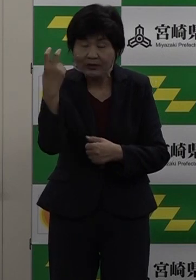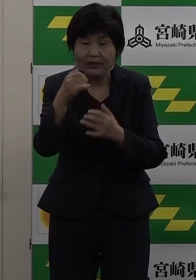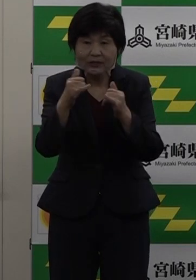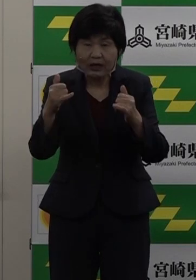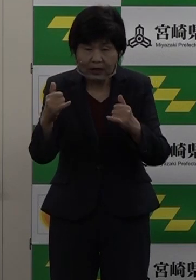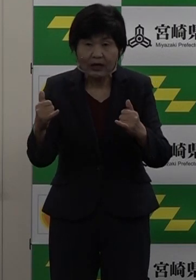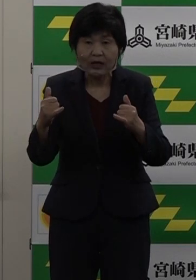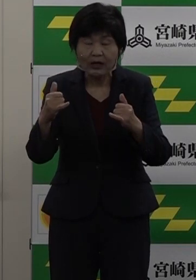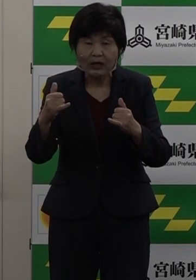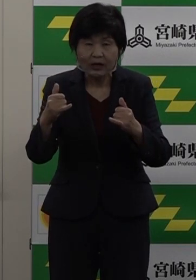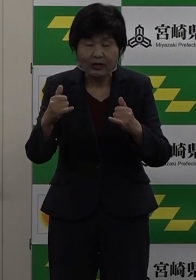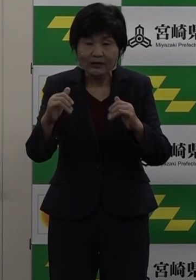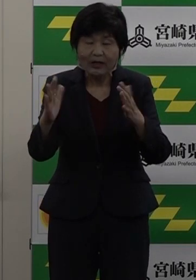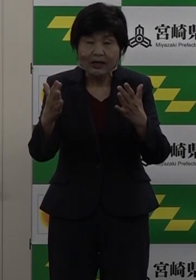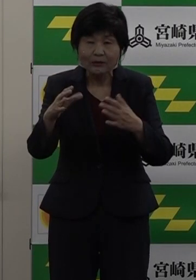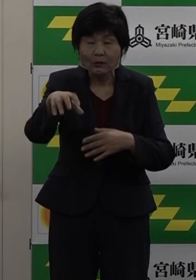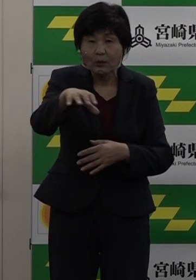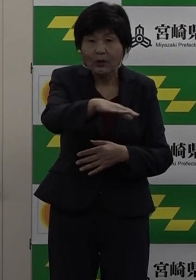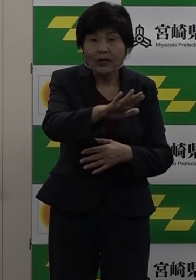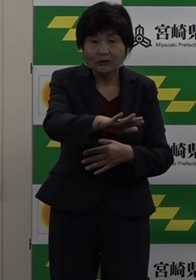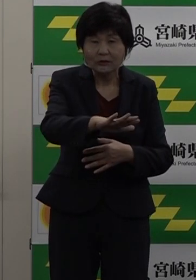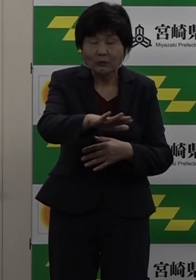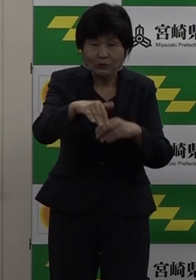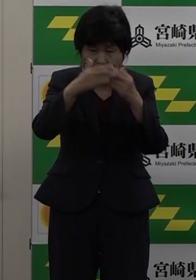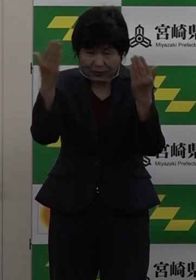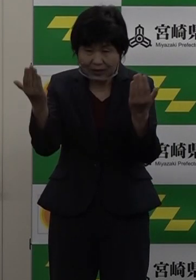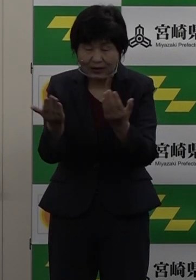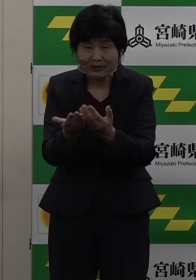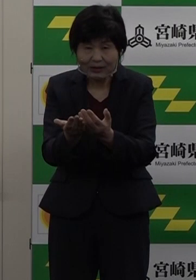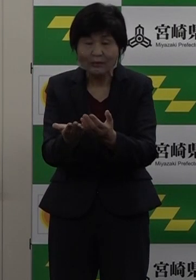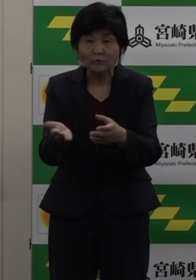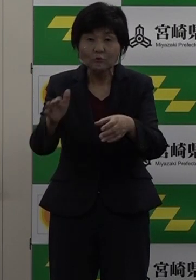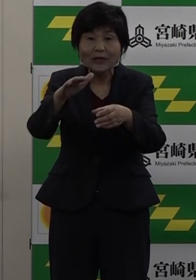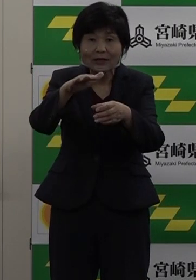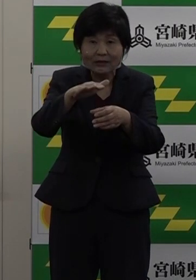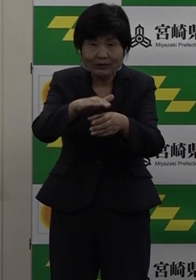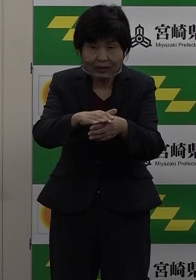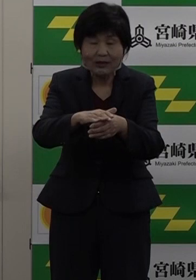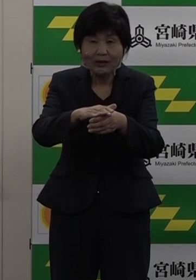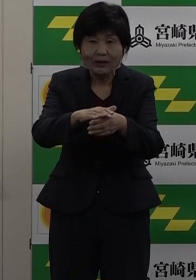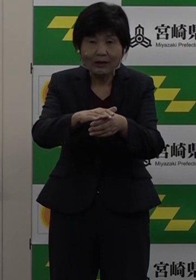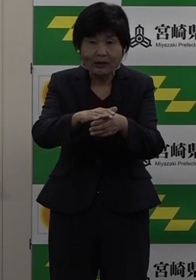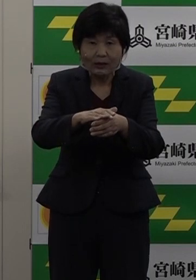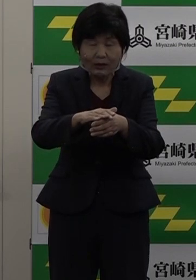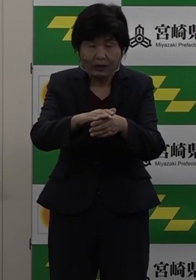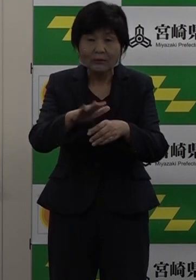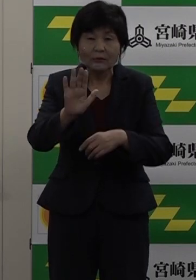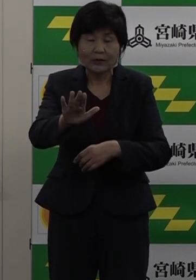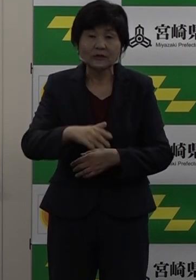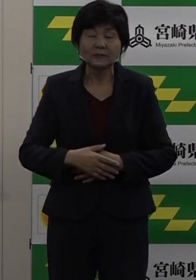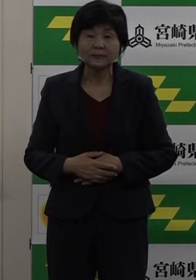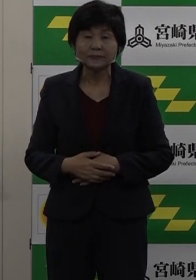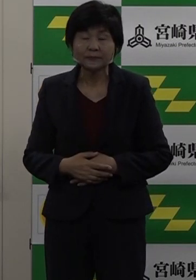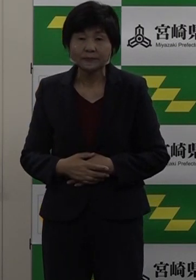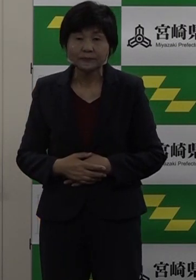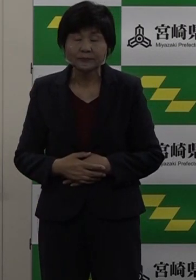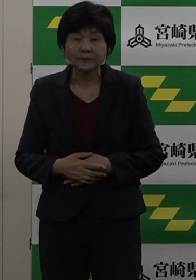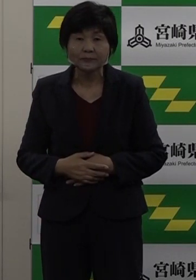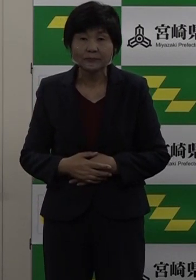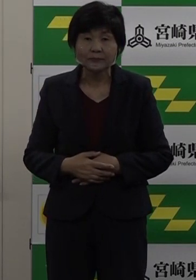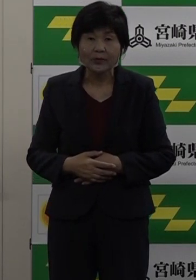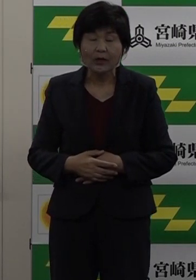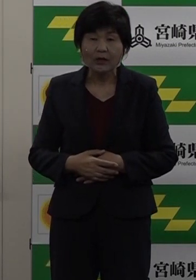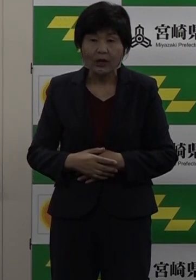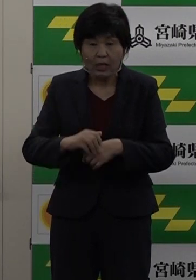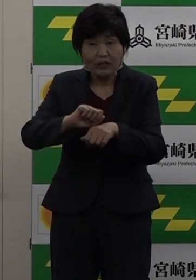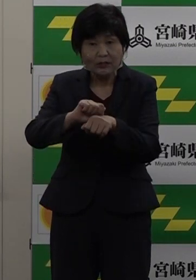含めて全て感染警戒区域ということで、この次にお願い述べます厳しい行